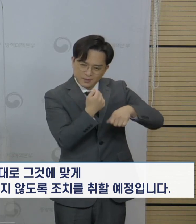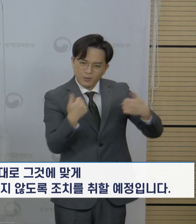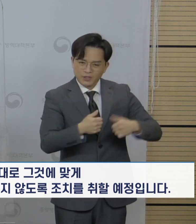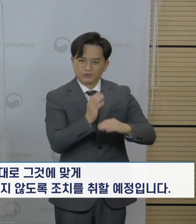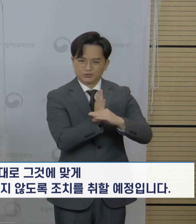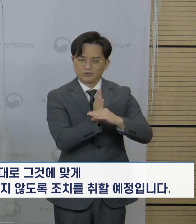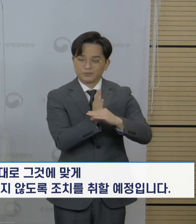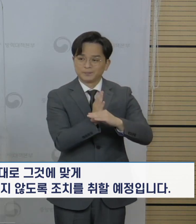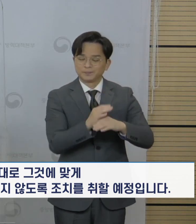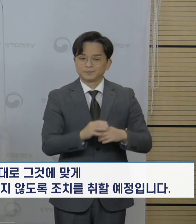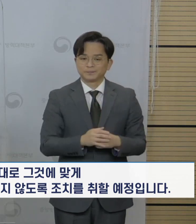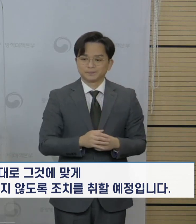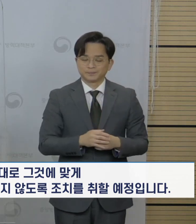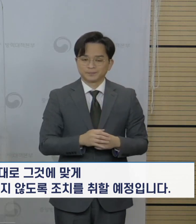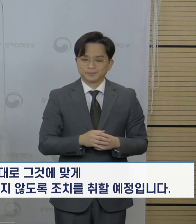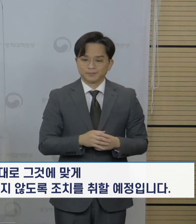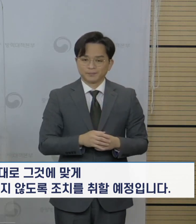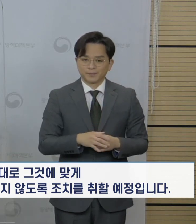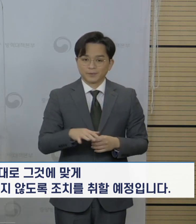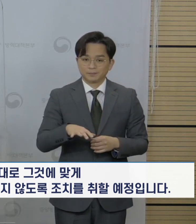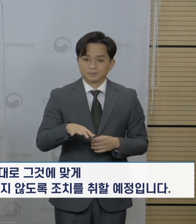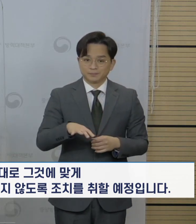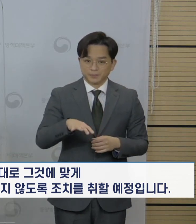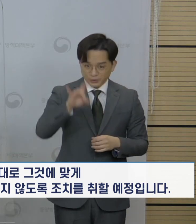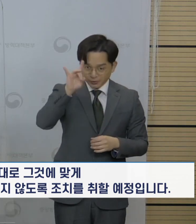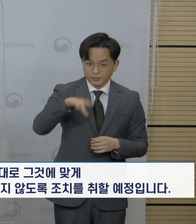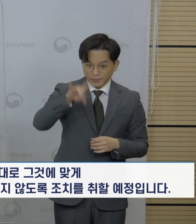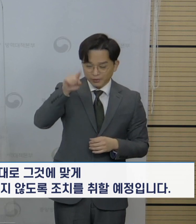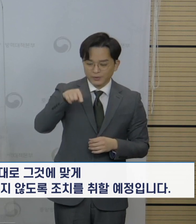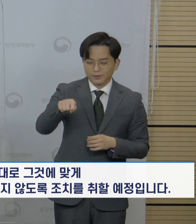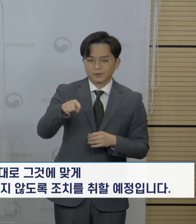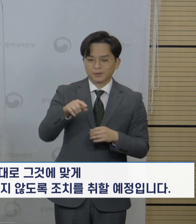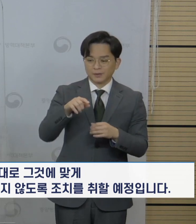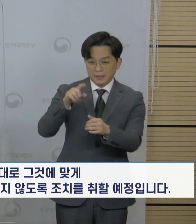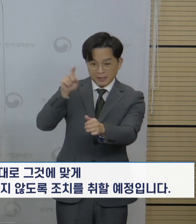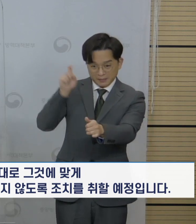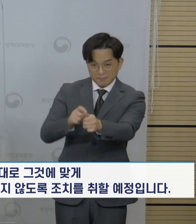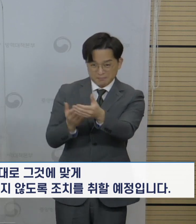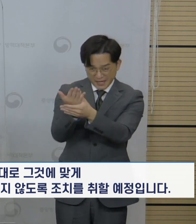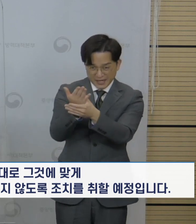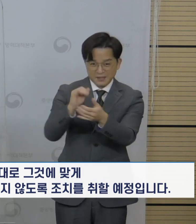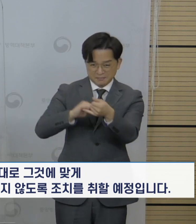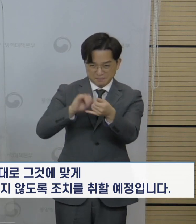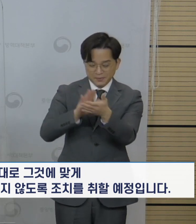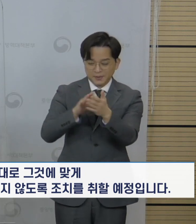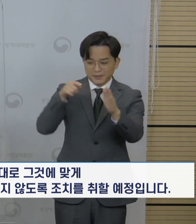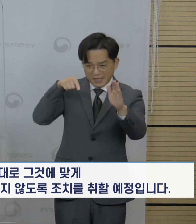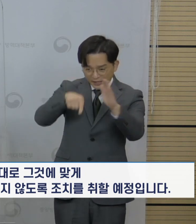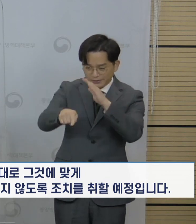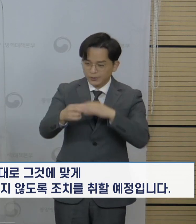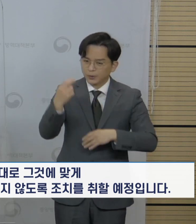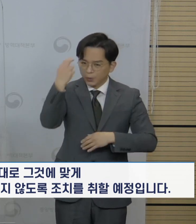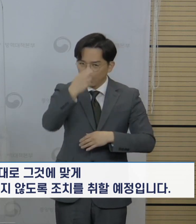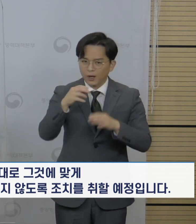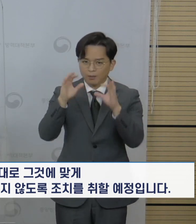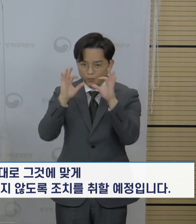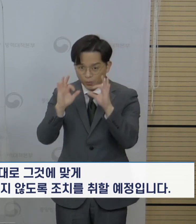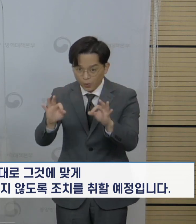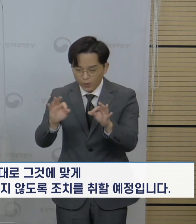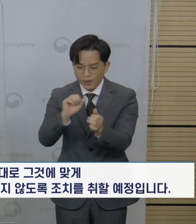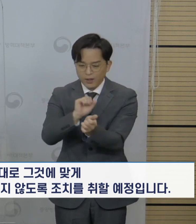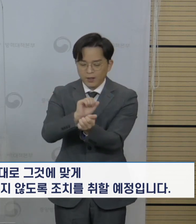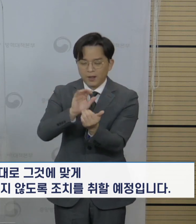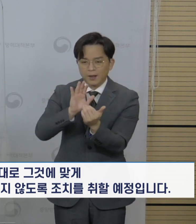그 사각지대 즉 3일의 환경이 콩 나이 이후에 배양 g 가 되지 않도록 조치를